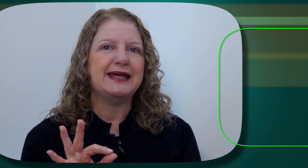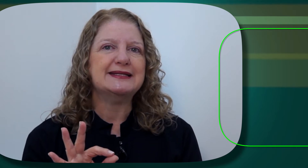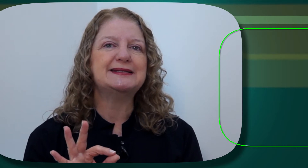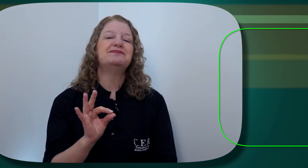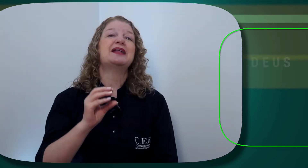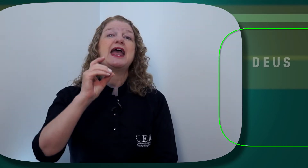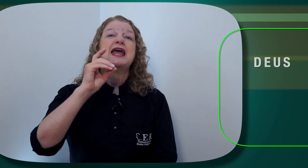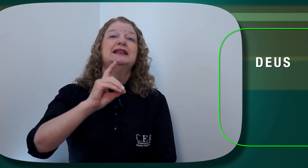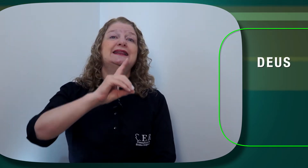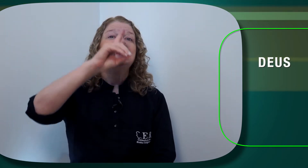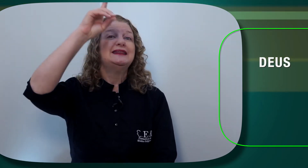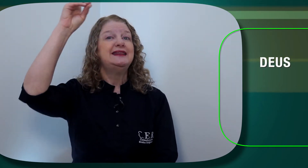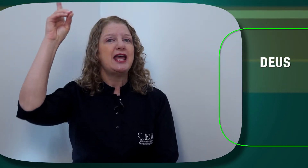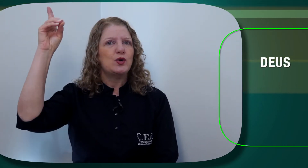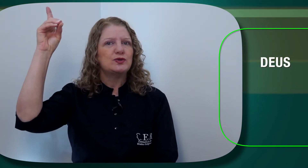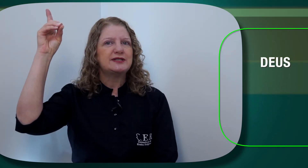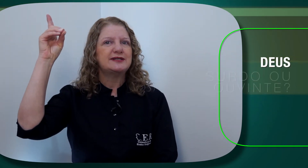eles, Deus,